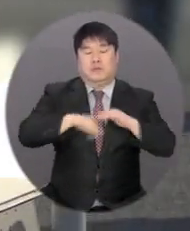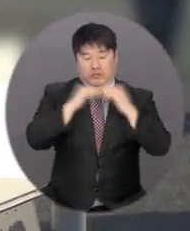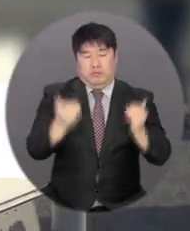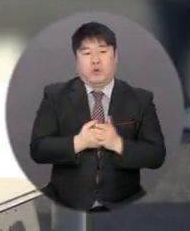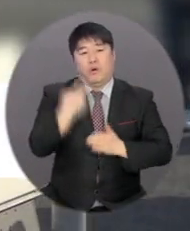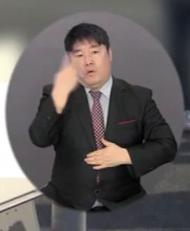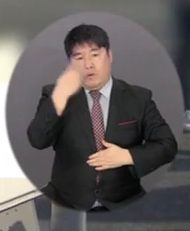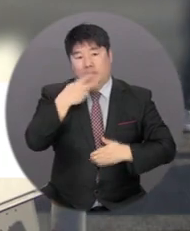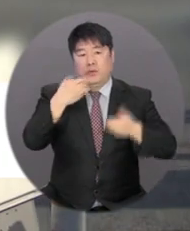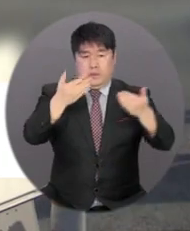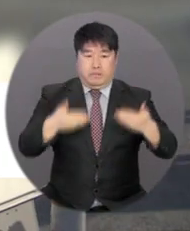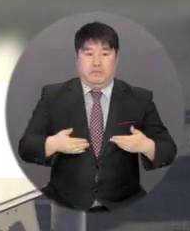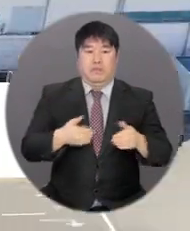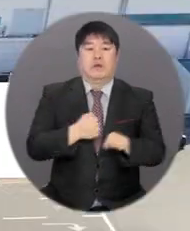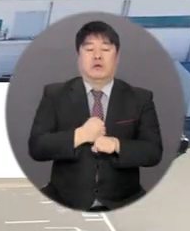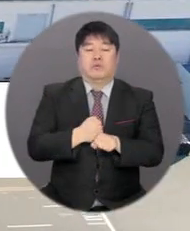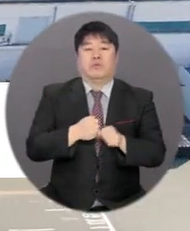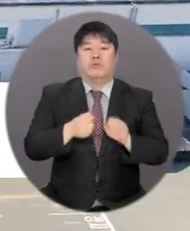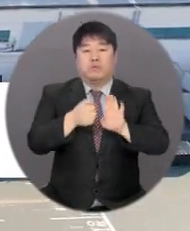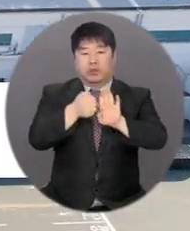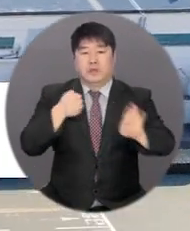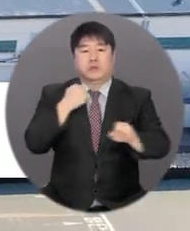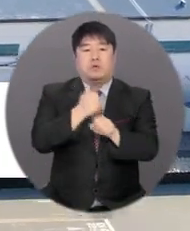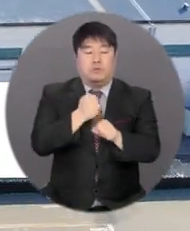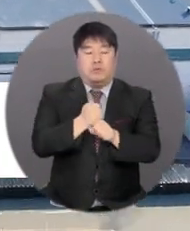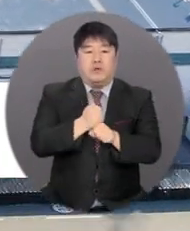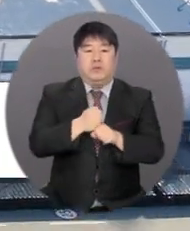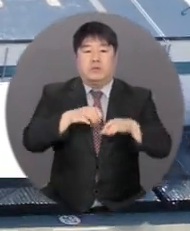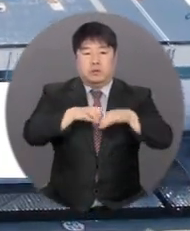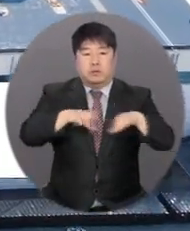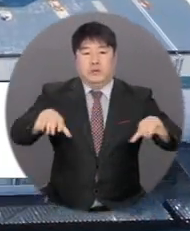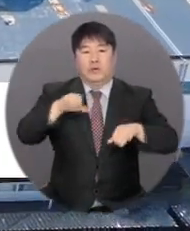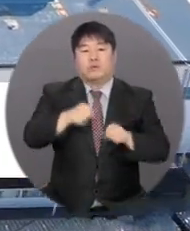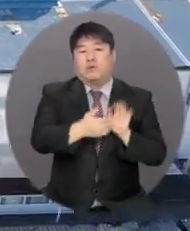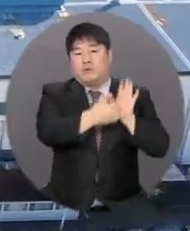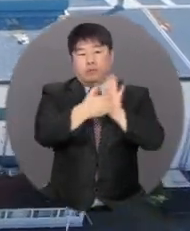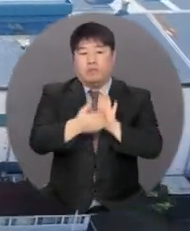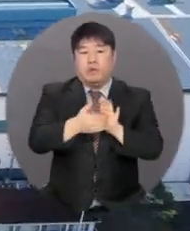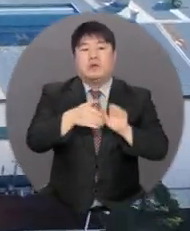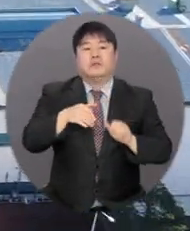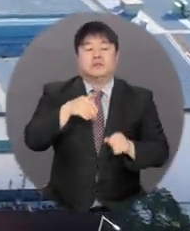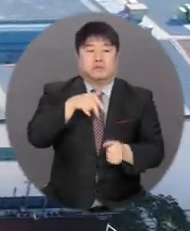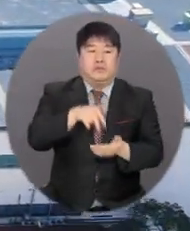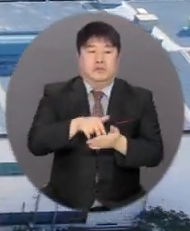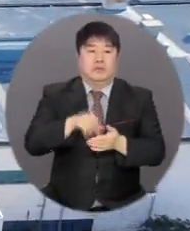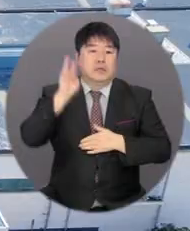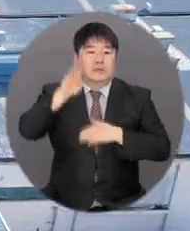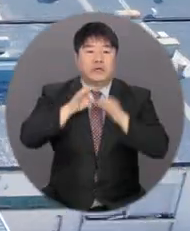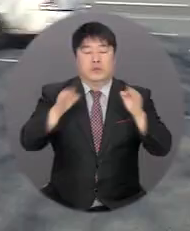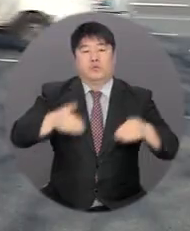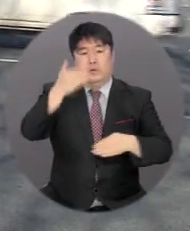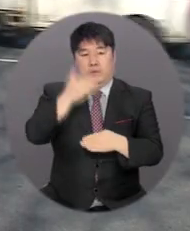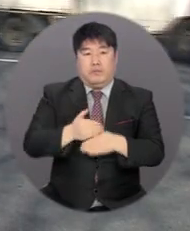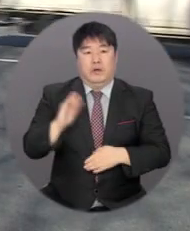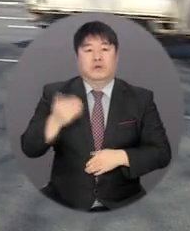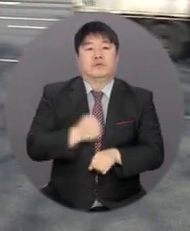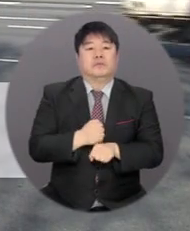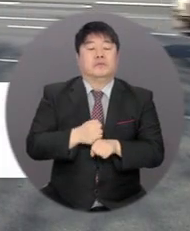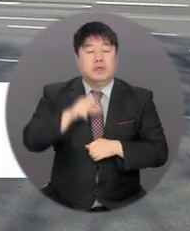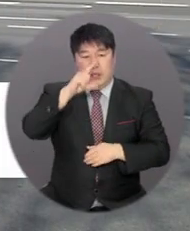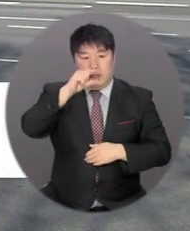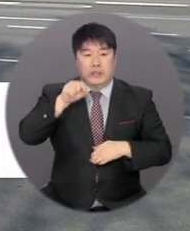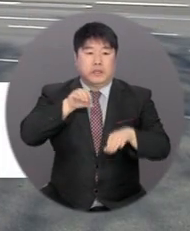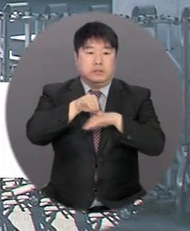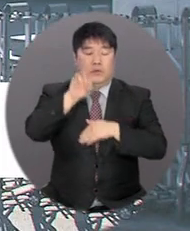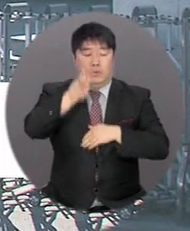선별진료소에서 검사를 받았고 냉장고 생산라인 제조동이 예방적 차원에서 사흘 동안 폐쇄 조치됐습니다. 기아차